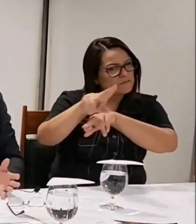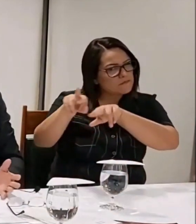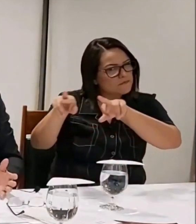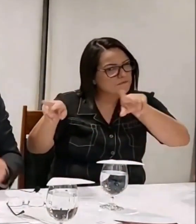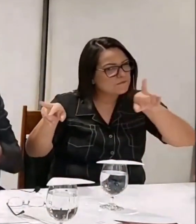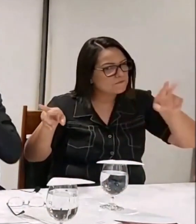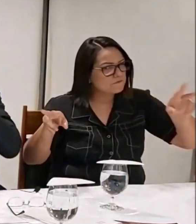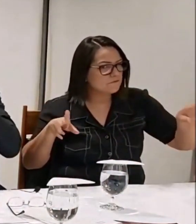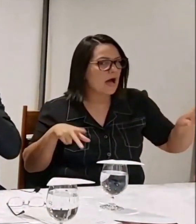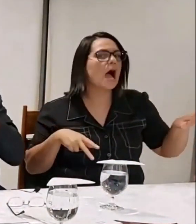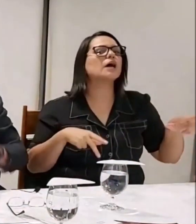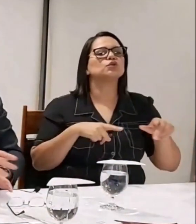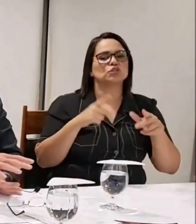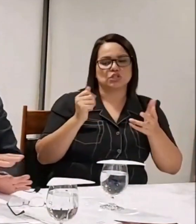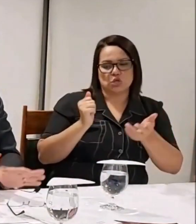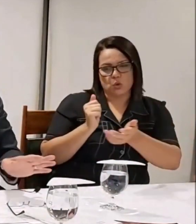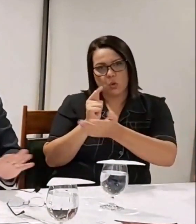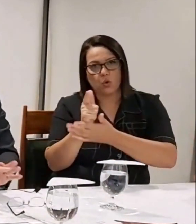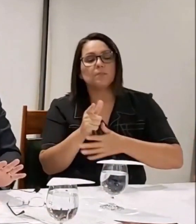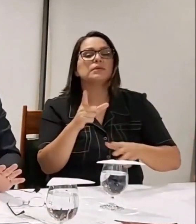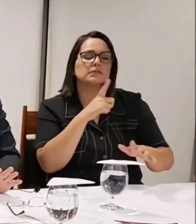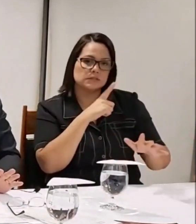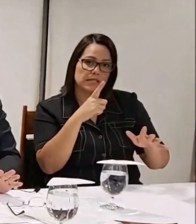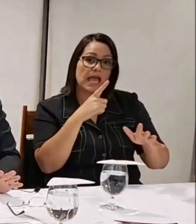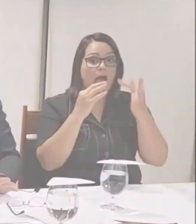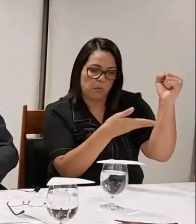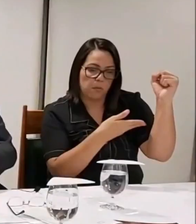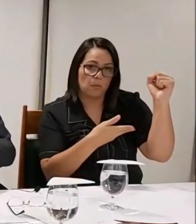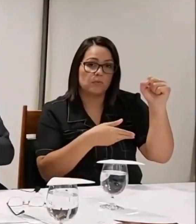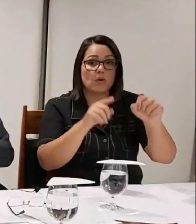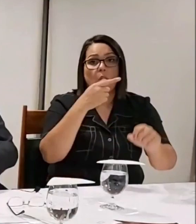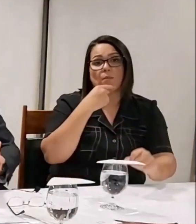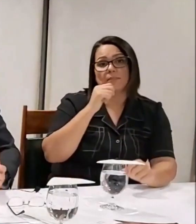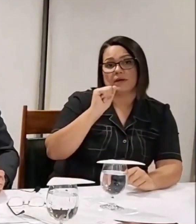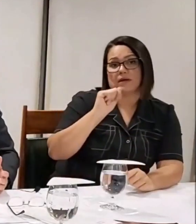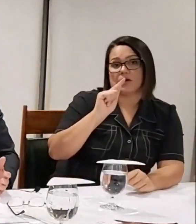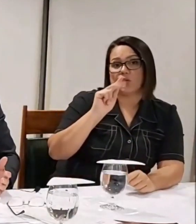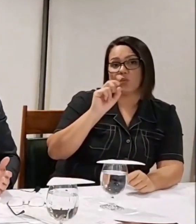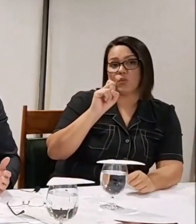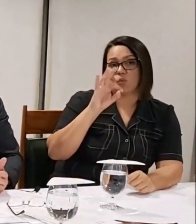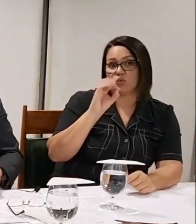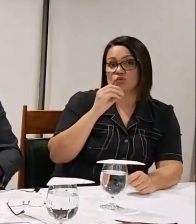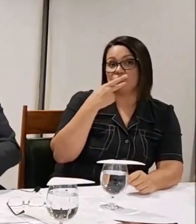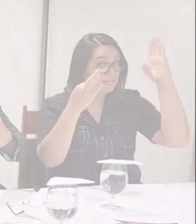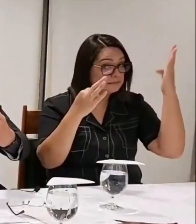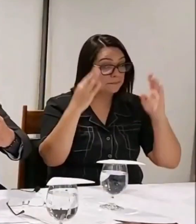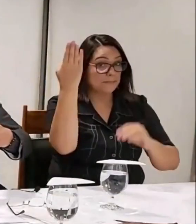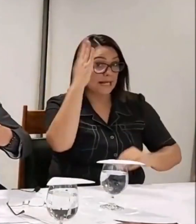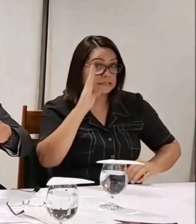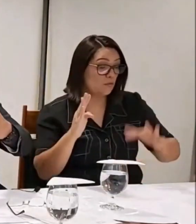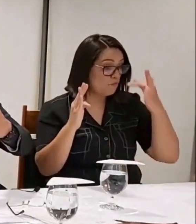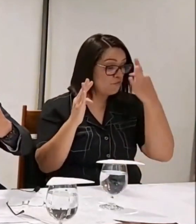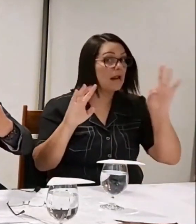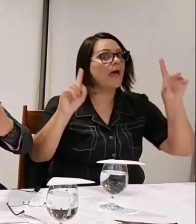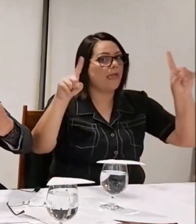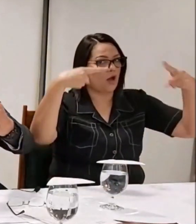importadas anualmente. Sim, sim. Então, você pegar aqui, tem a França também aqui. E a França é um concorrente nosso em comuns. Para a